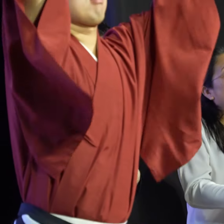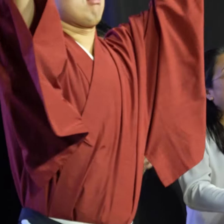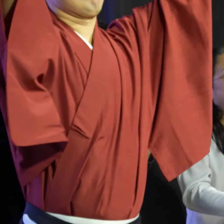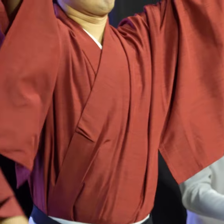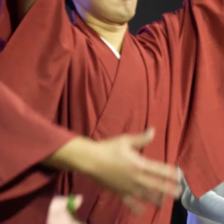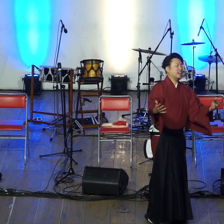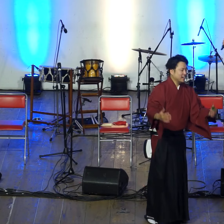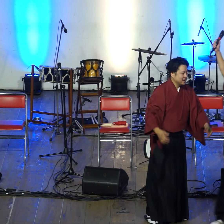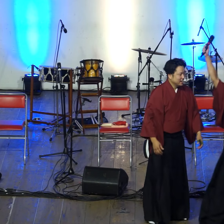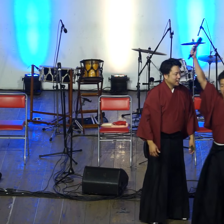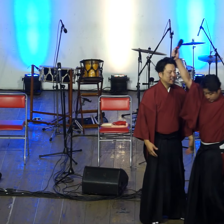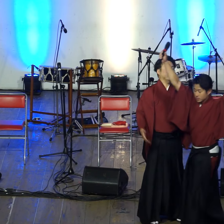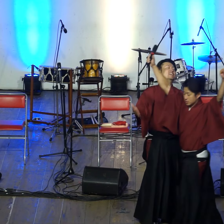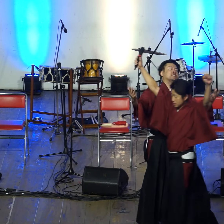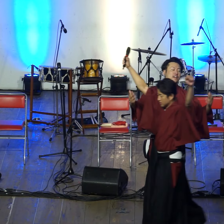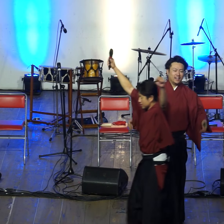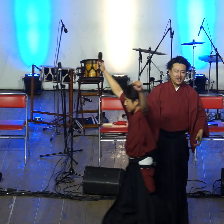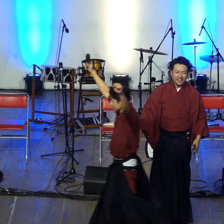foi melhor.